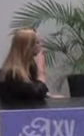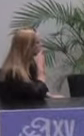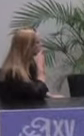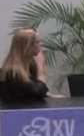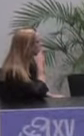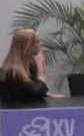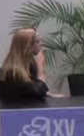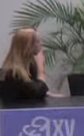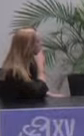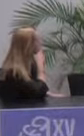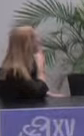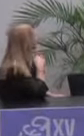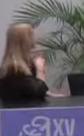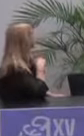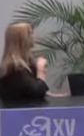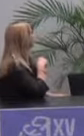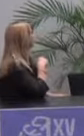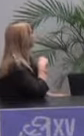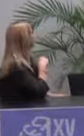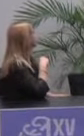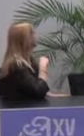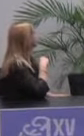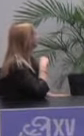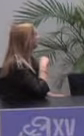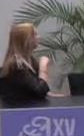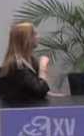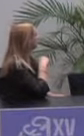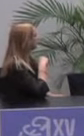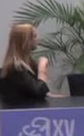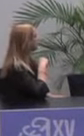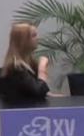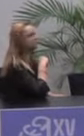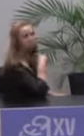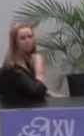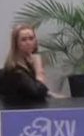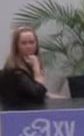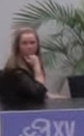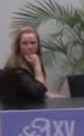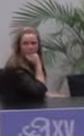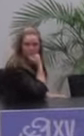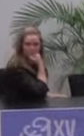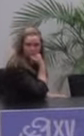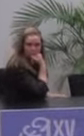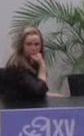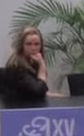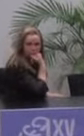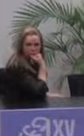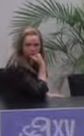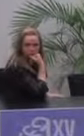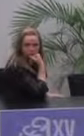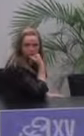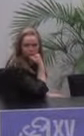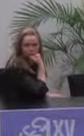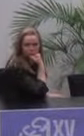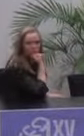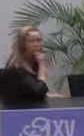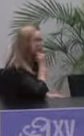para muita gente desempregada. E, ao mesmo tempo, faltam profissionais dentro do centro de referência e nos hospitais